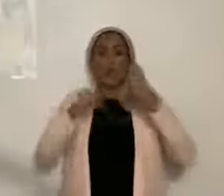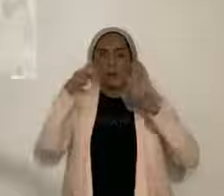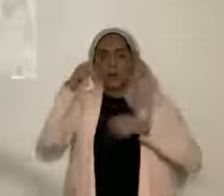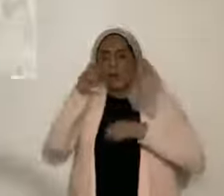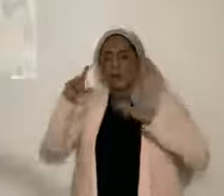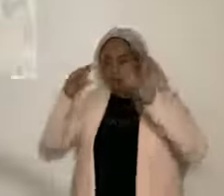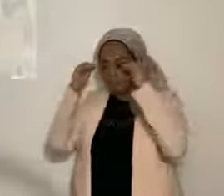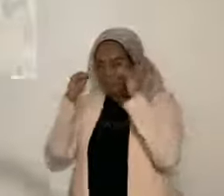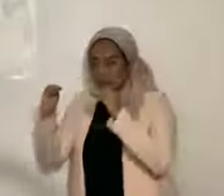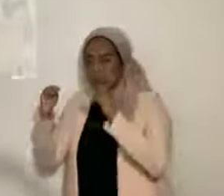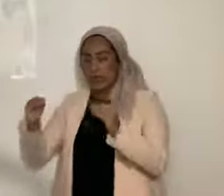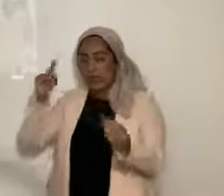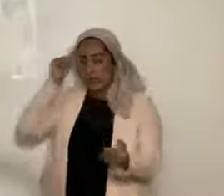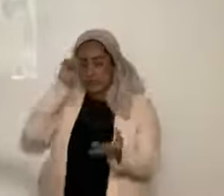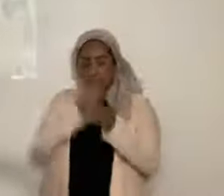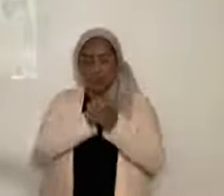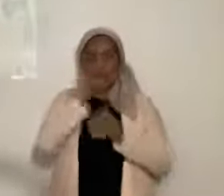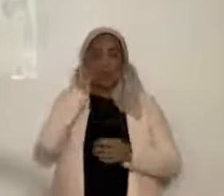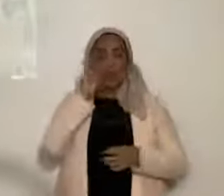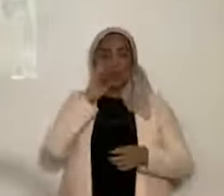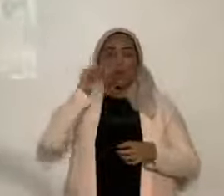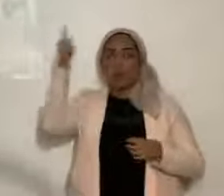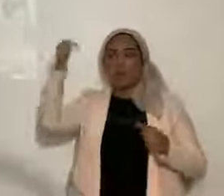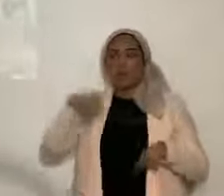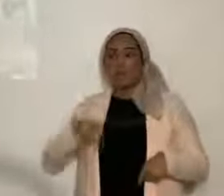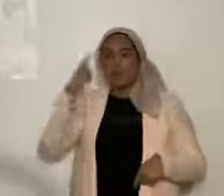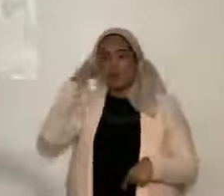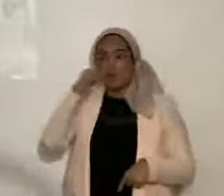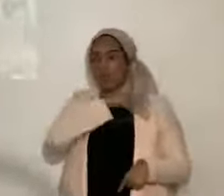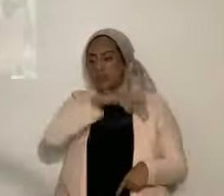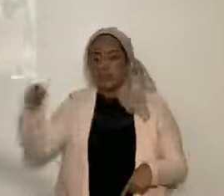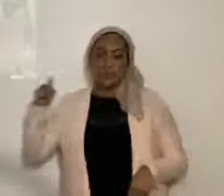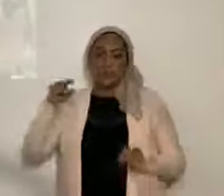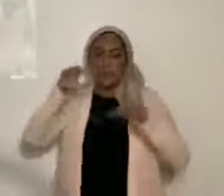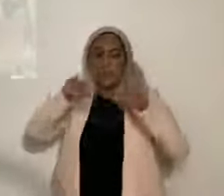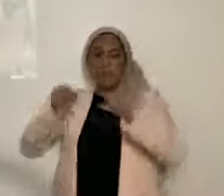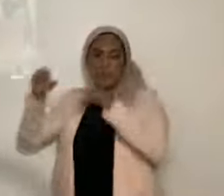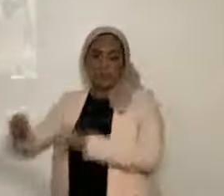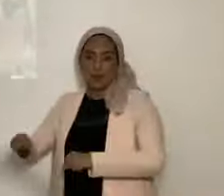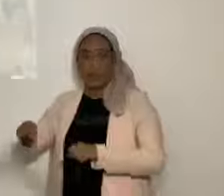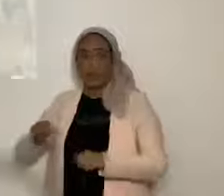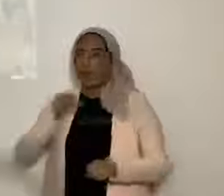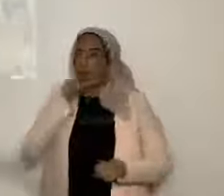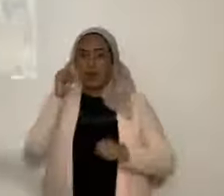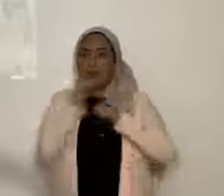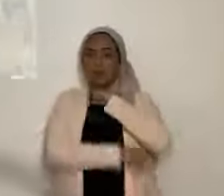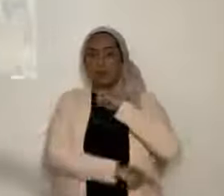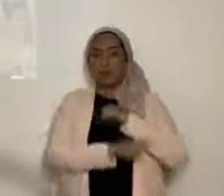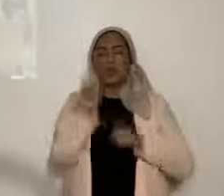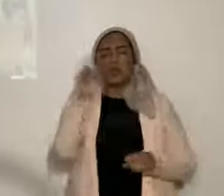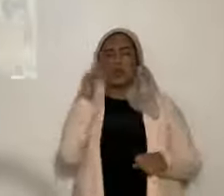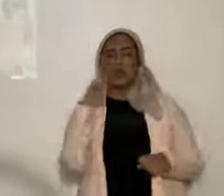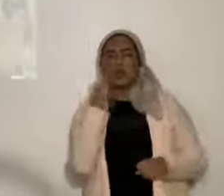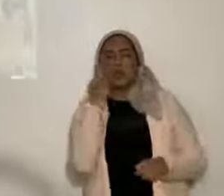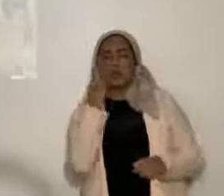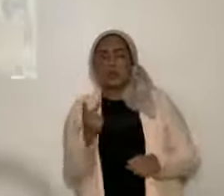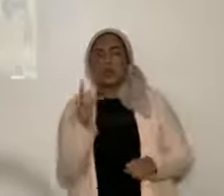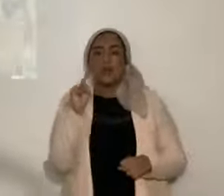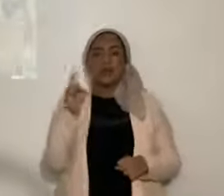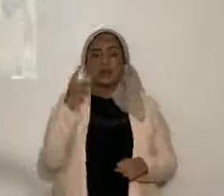Pablo? Creer que Yahshua vendría por ellos, no en experimentar la ira. ¿Dónde lo vimos?